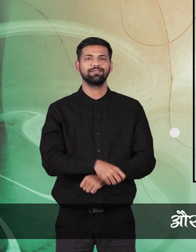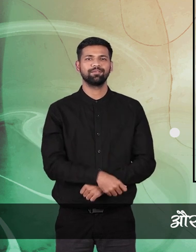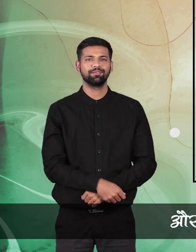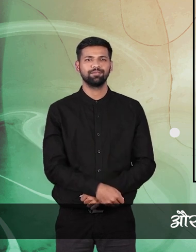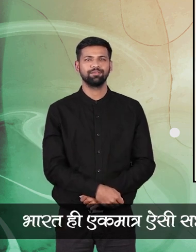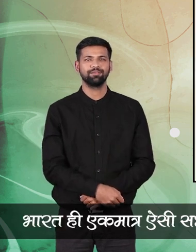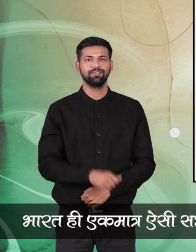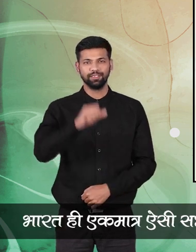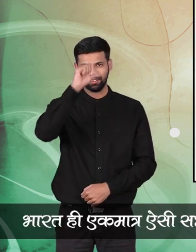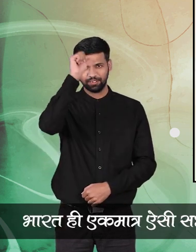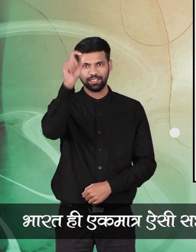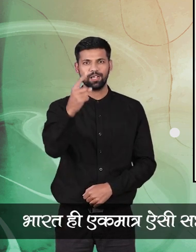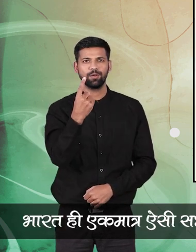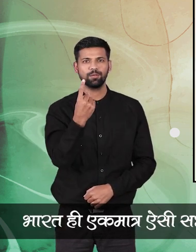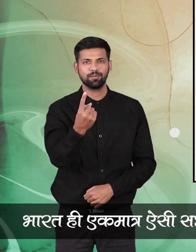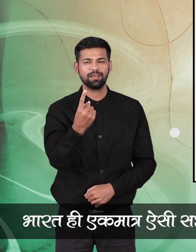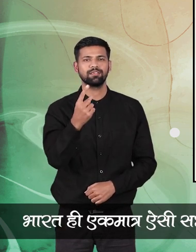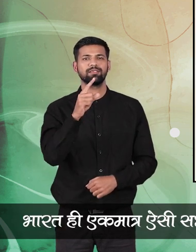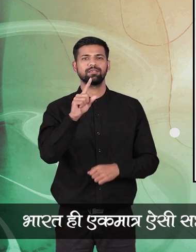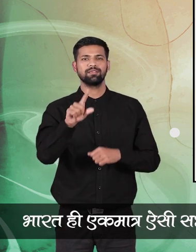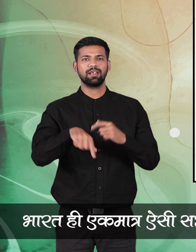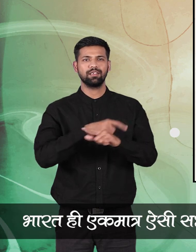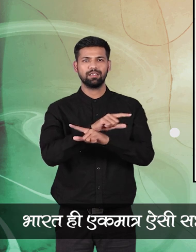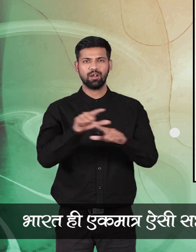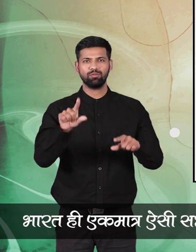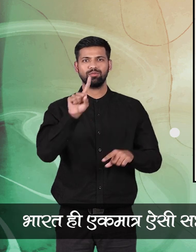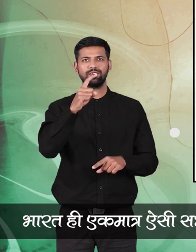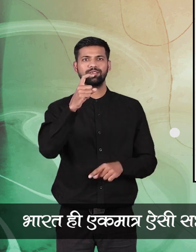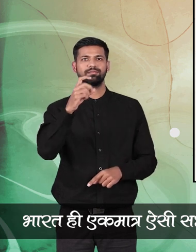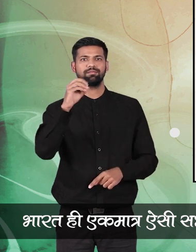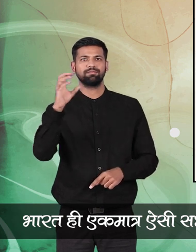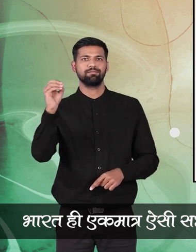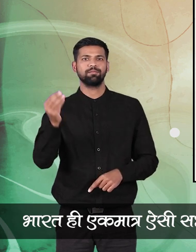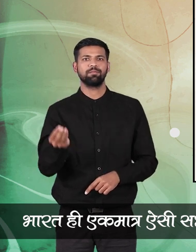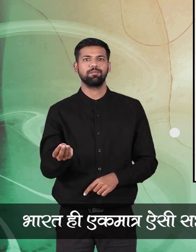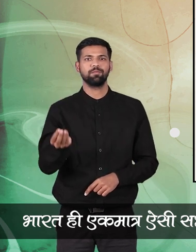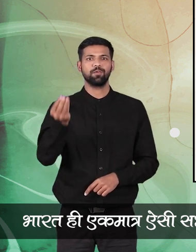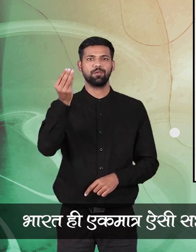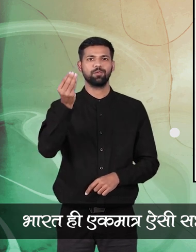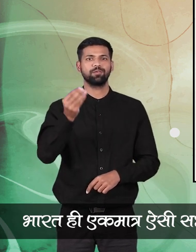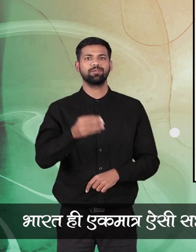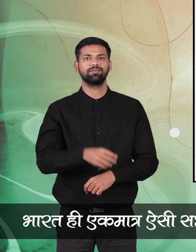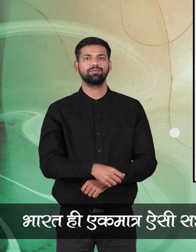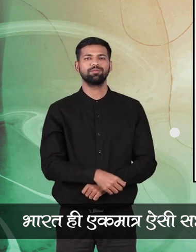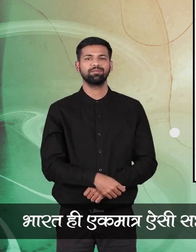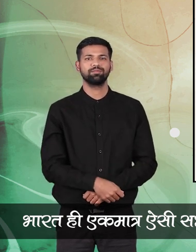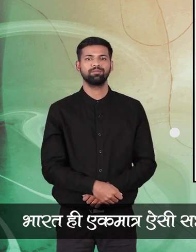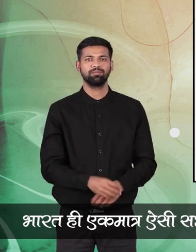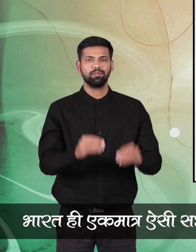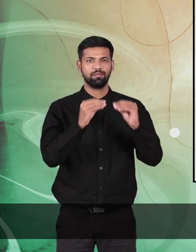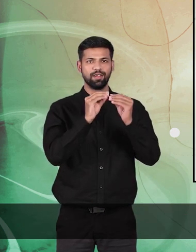में विद्यमान है। भारत ही एकमात्र ऐसी सभ्यता है जिसमें 1,700 से अधिक भाषाएं